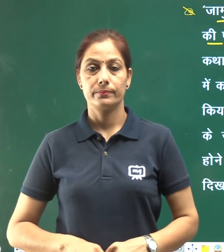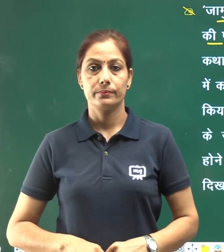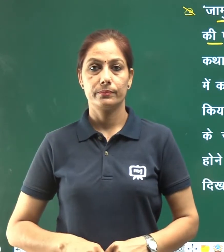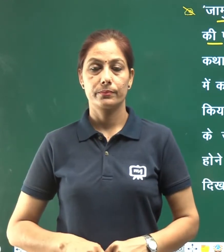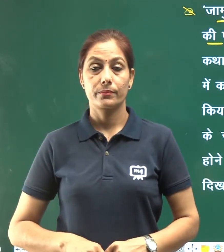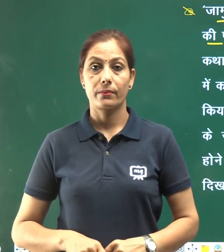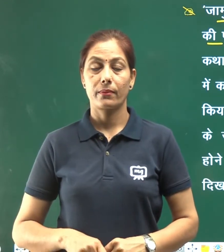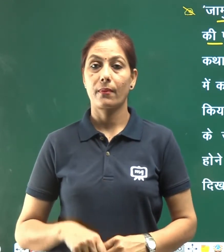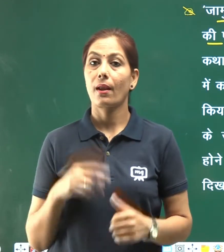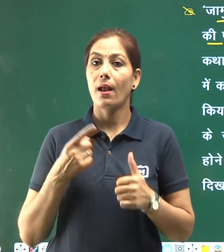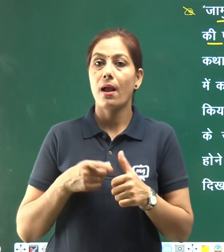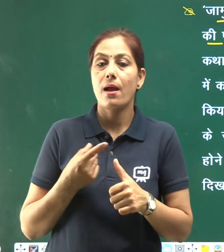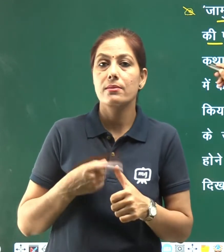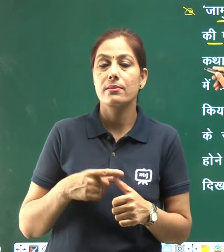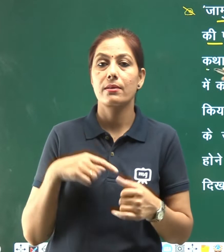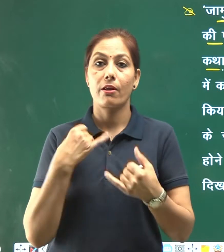हास्य व्यंग्य कथा है।